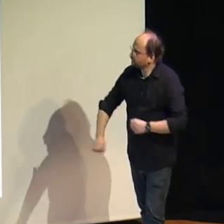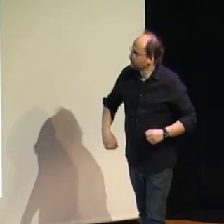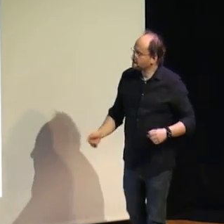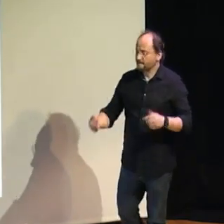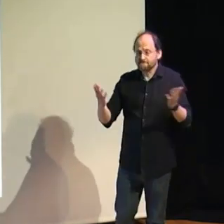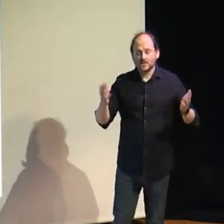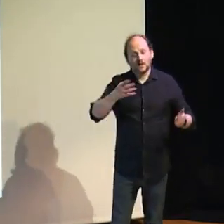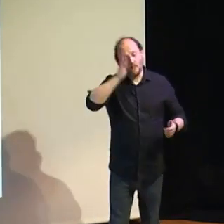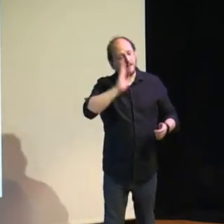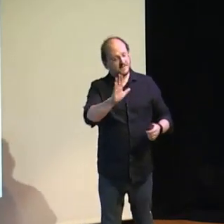d'après.